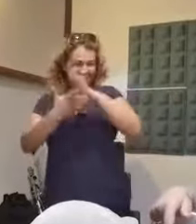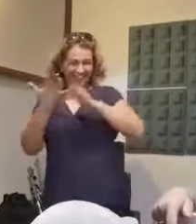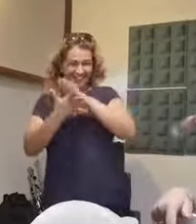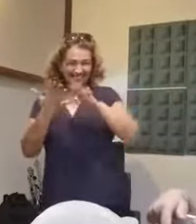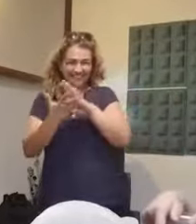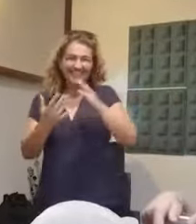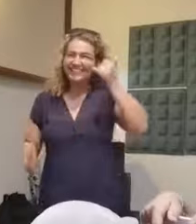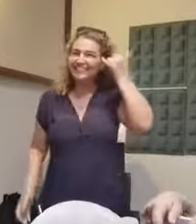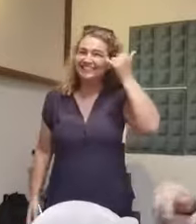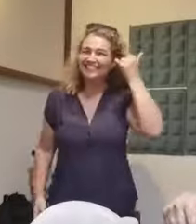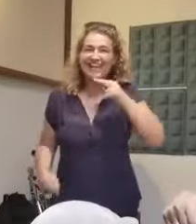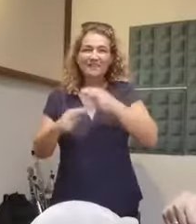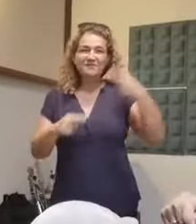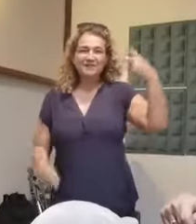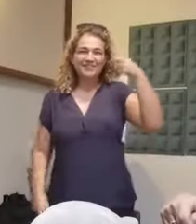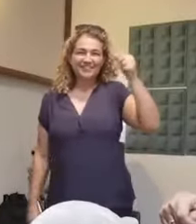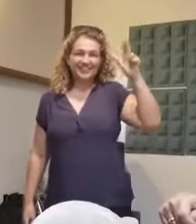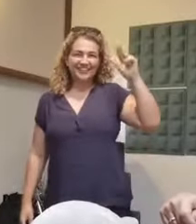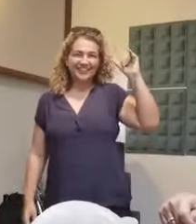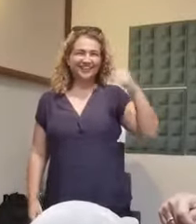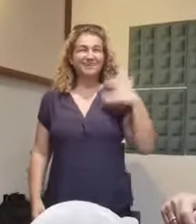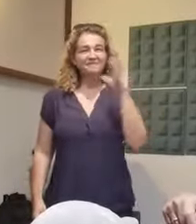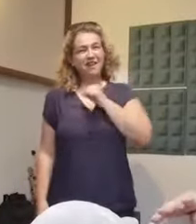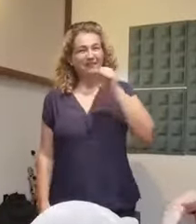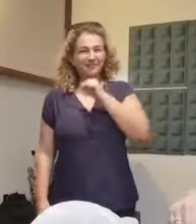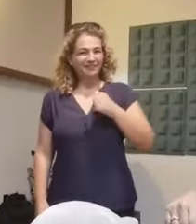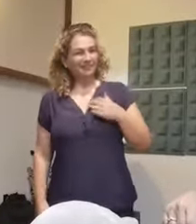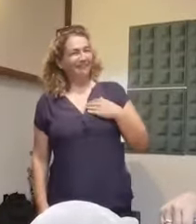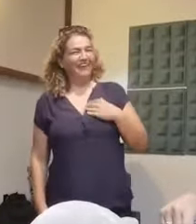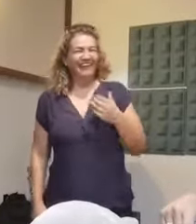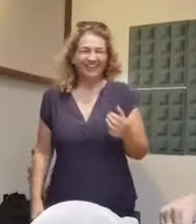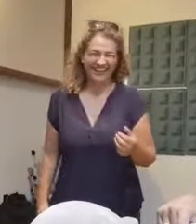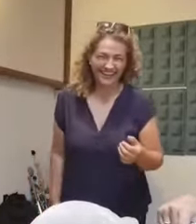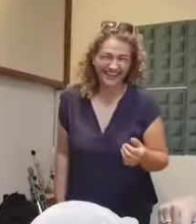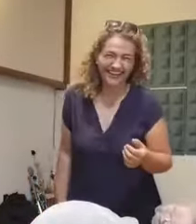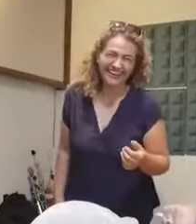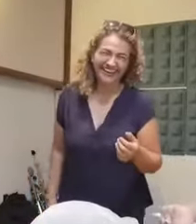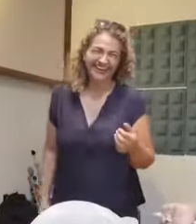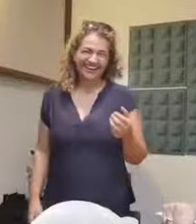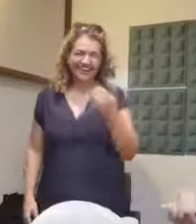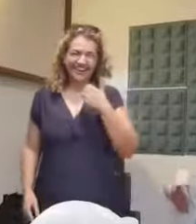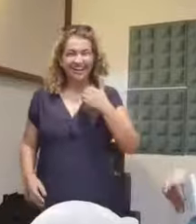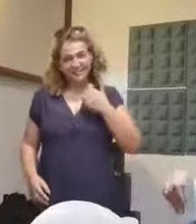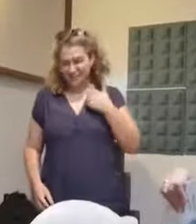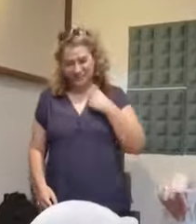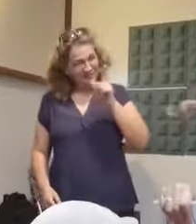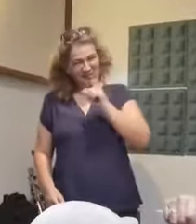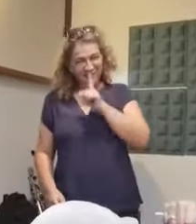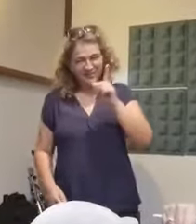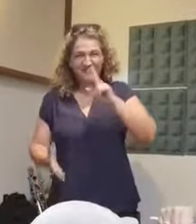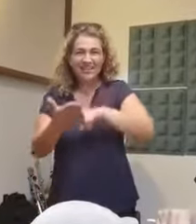que es Charis Rodríguez, que es maravillosa. Ella, yo sé que ella no me lo ha dicho, pero voy a decir, ella no es